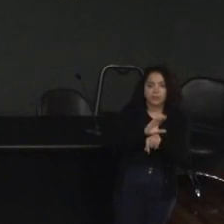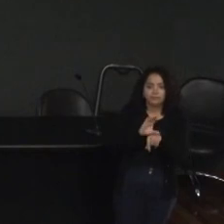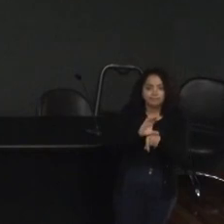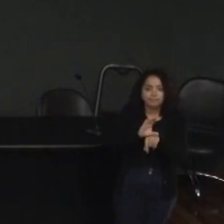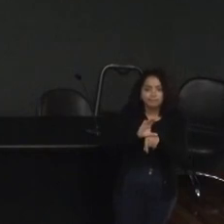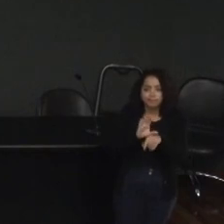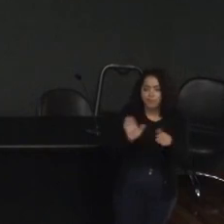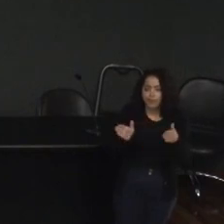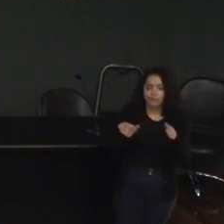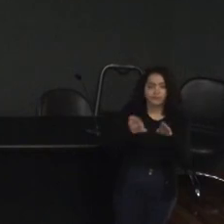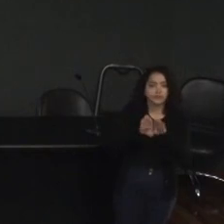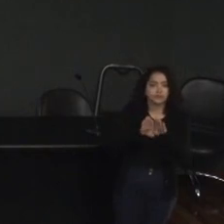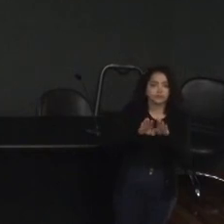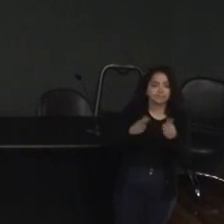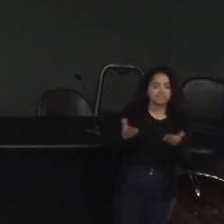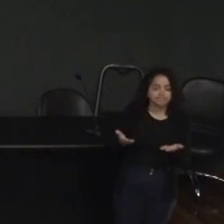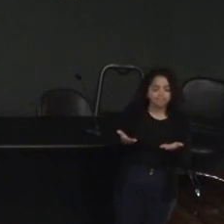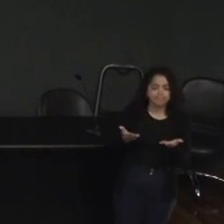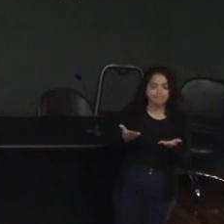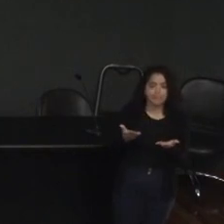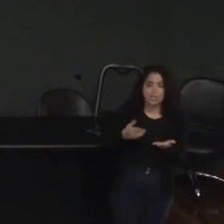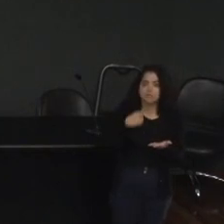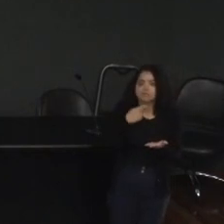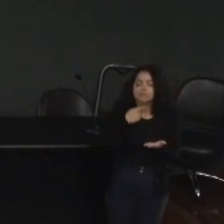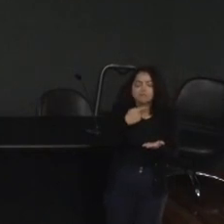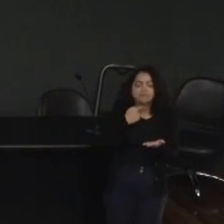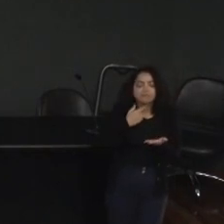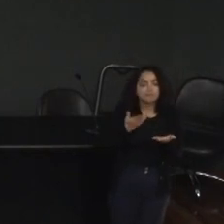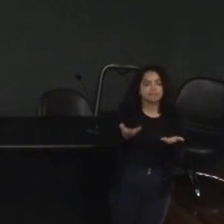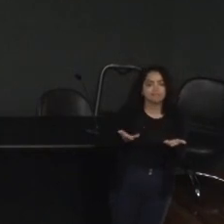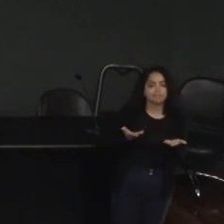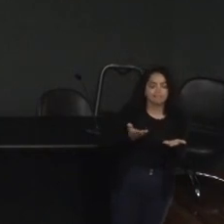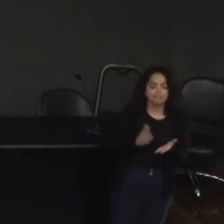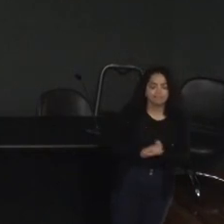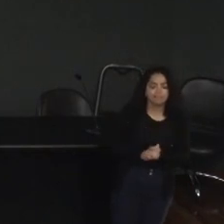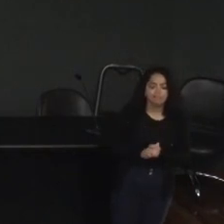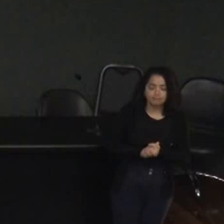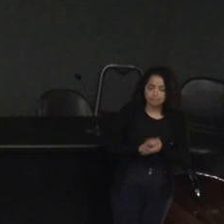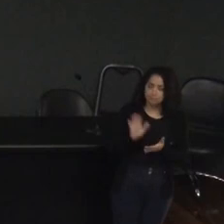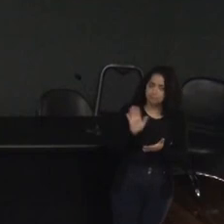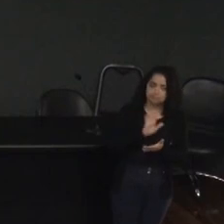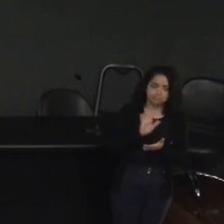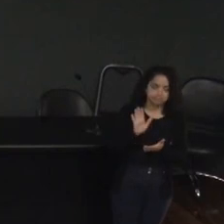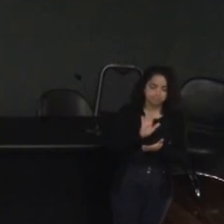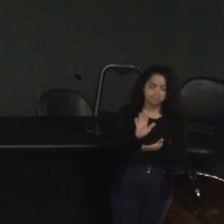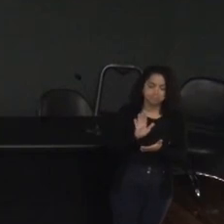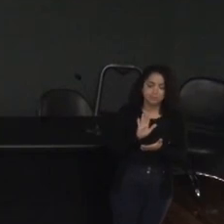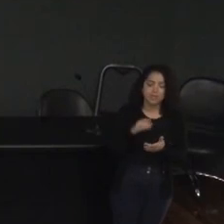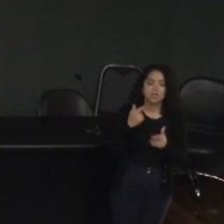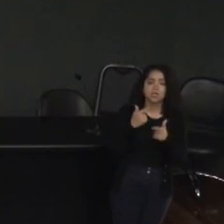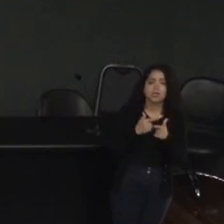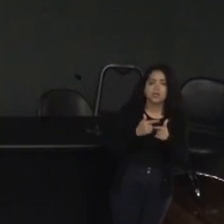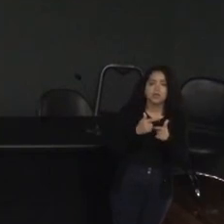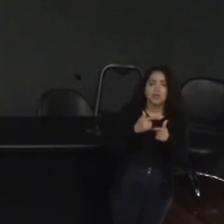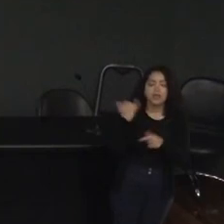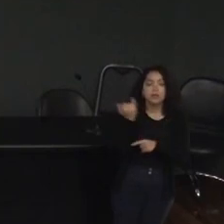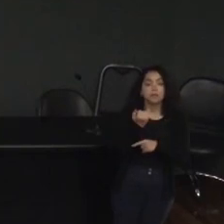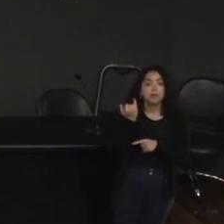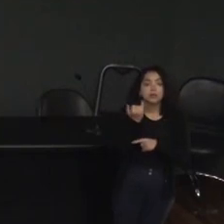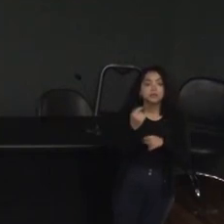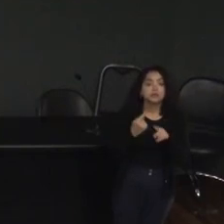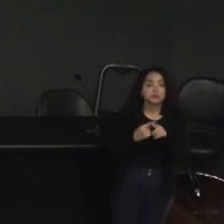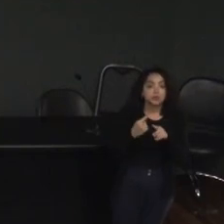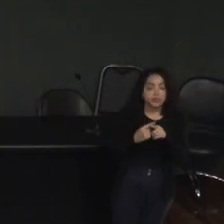Controladoria vai fechar né não vou ter condições da conta disso não porque que é importante o processo de Gestão de Risco